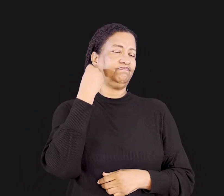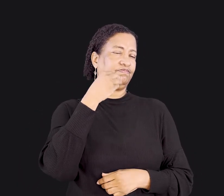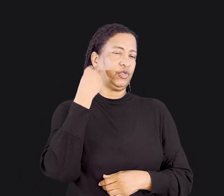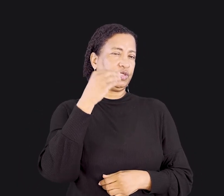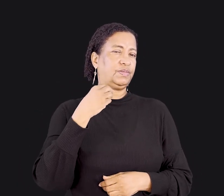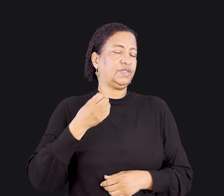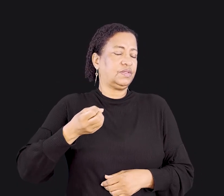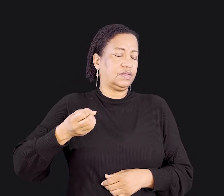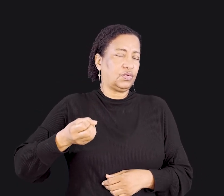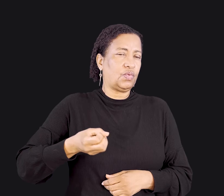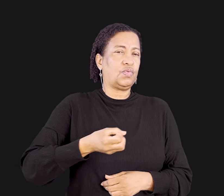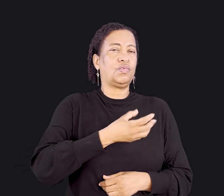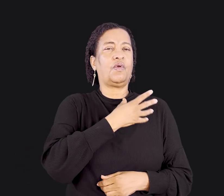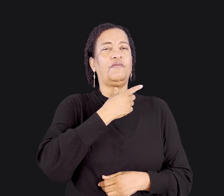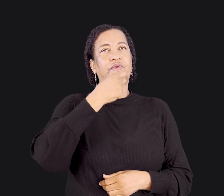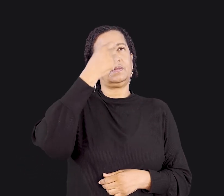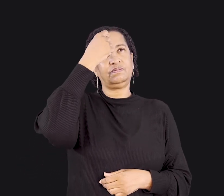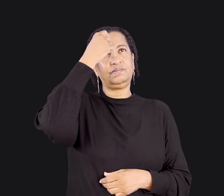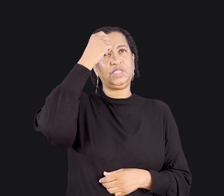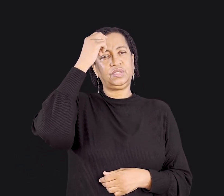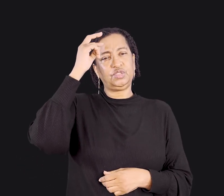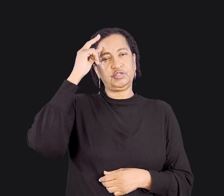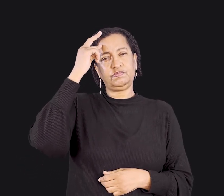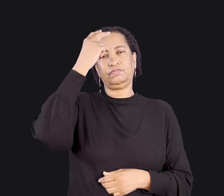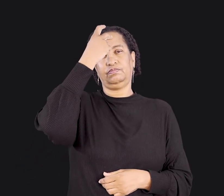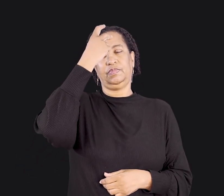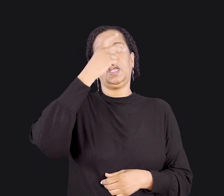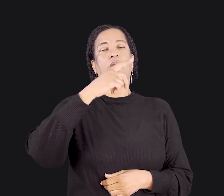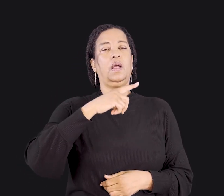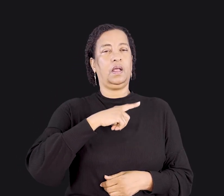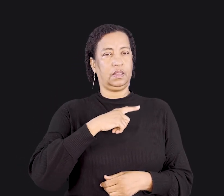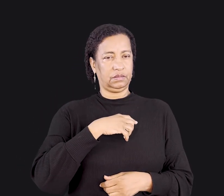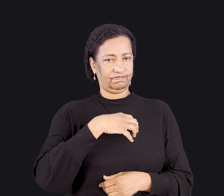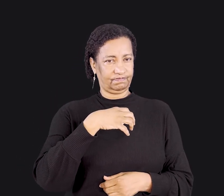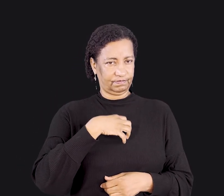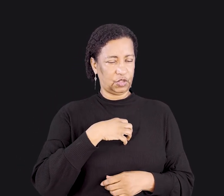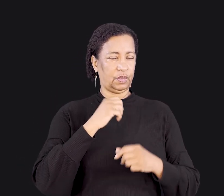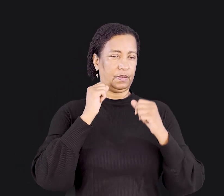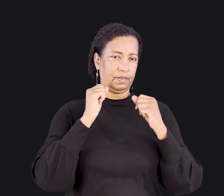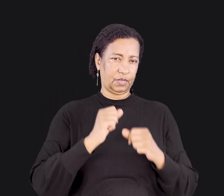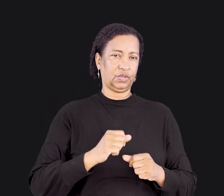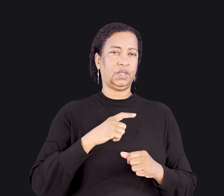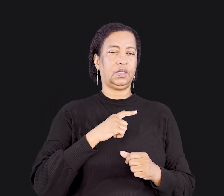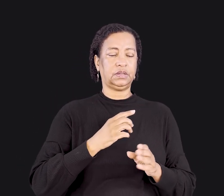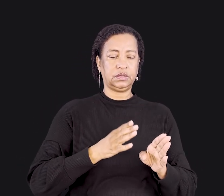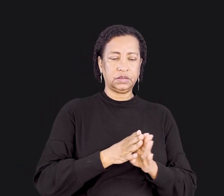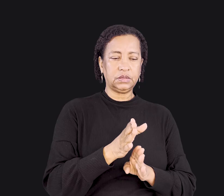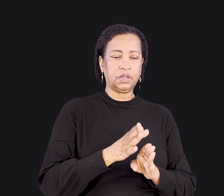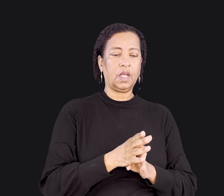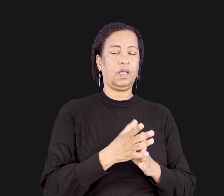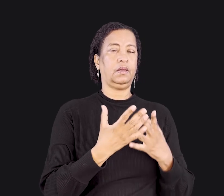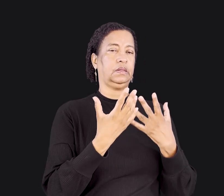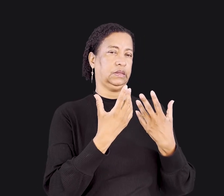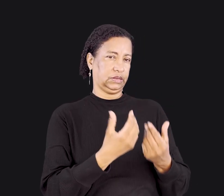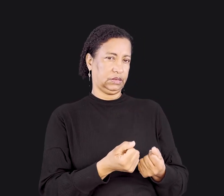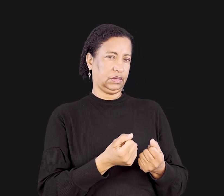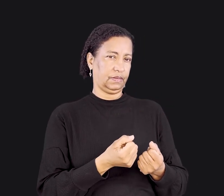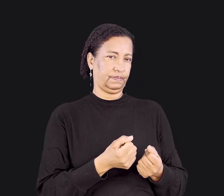de renovação da mente. Então terá condições de atender à exortação de Paulo: nenhuma palavra